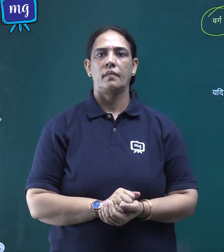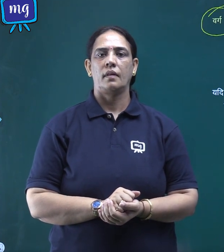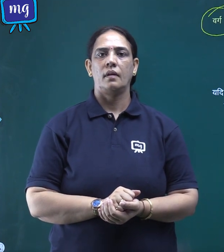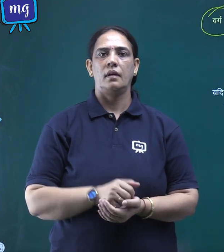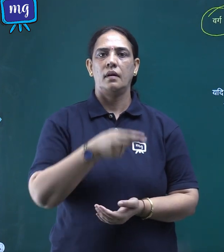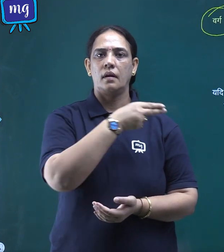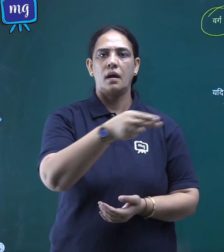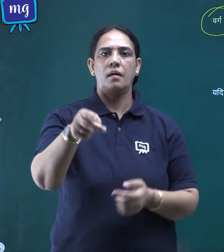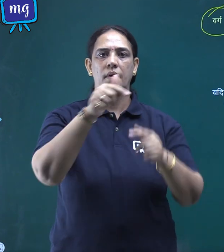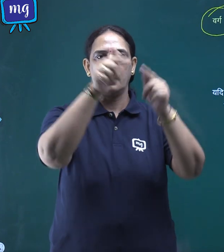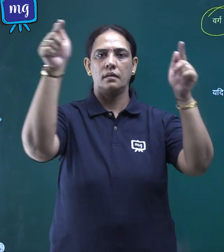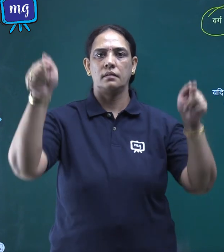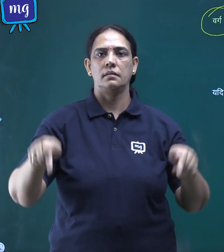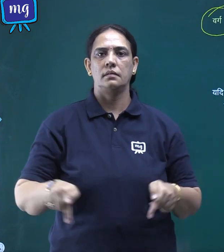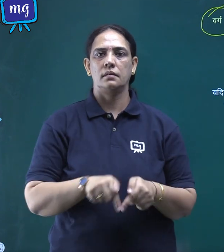वर्ग,